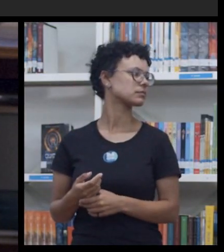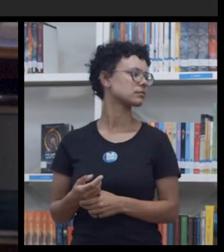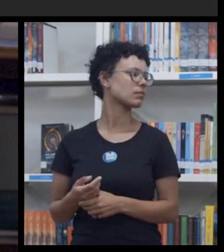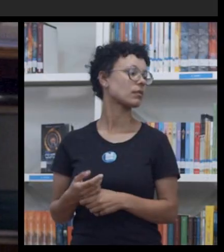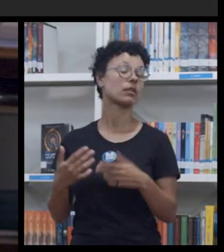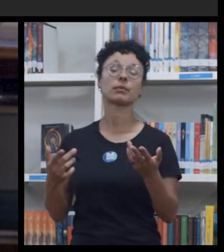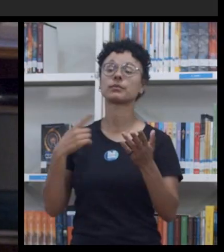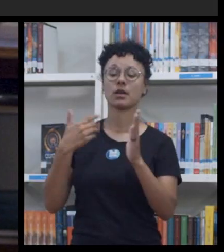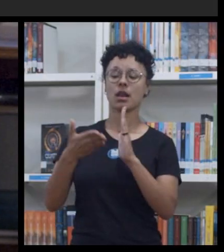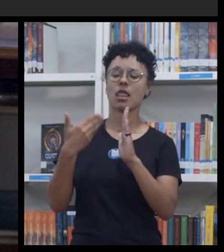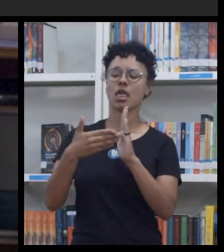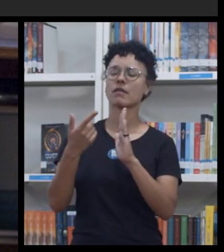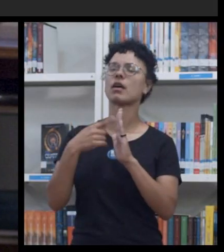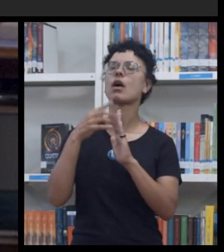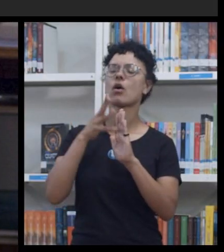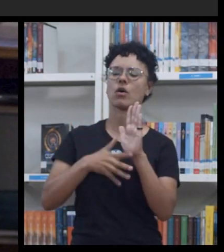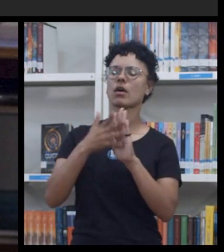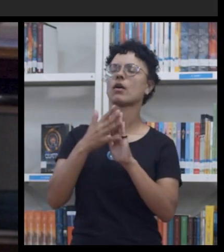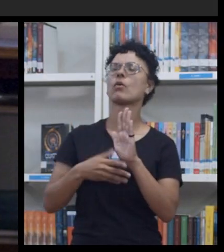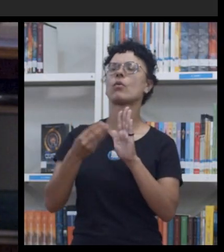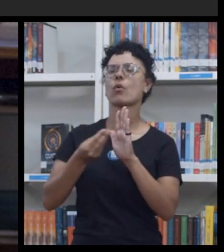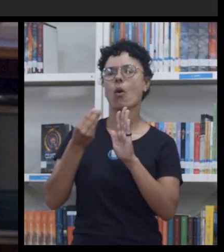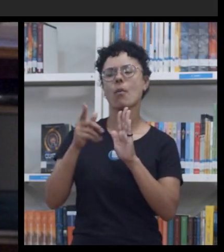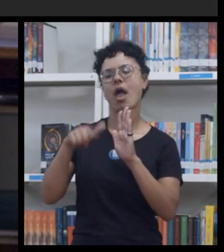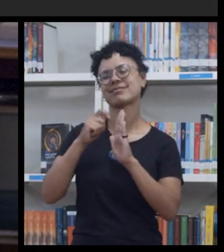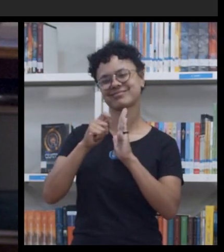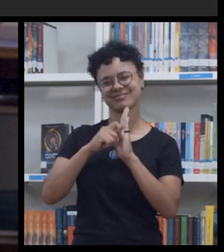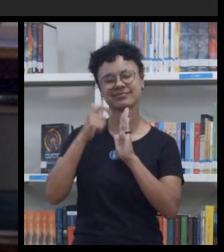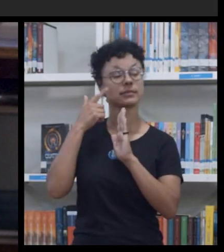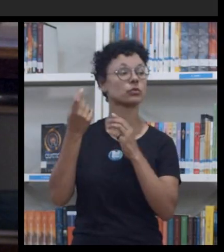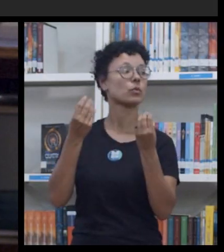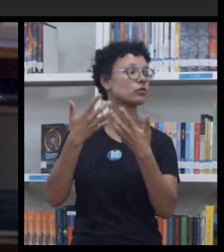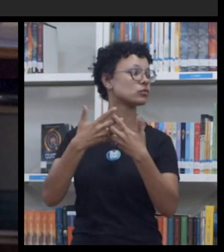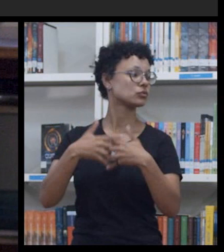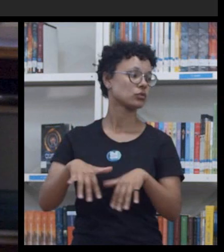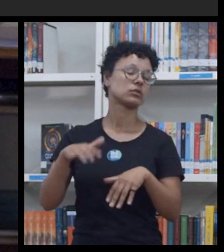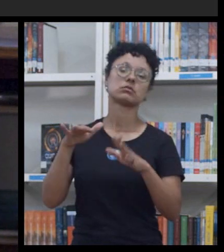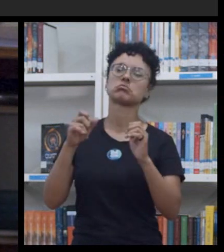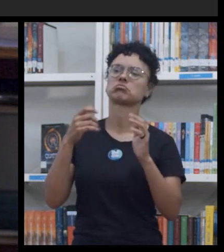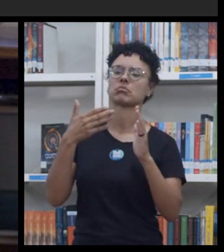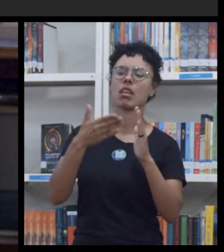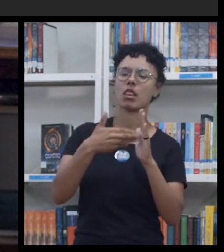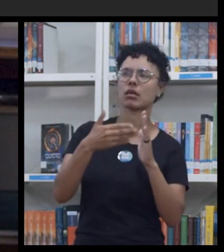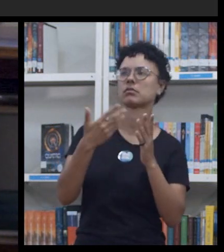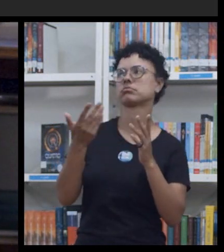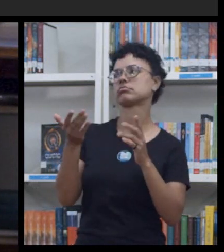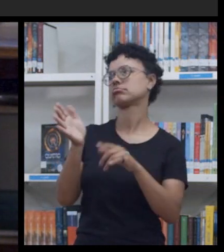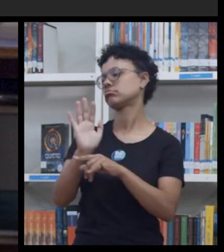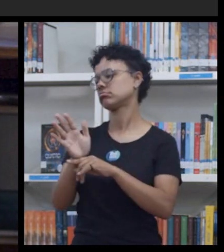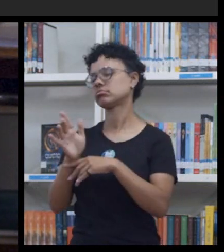O que é um roteiro de um livro? Porque a gente está falando de escrita aqui. Poderia ser de livro, de cinema,